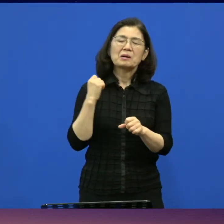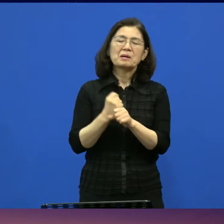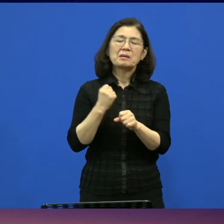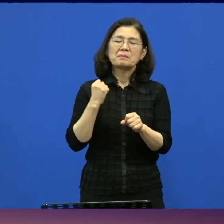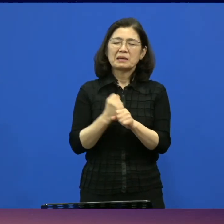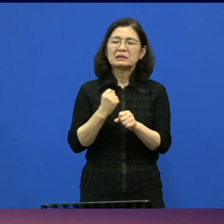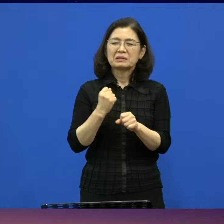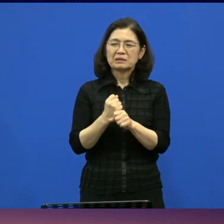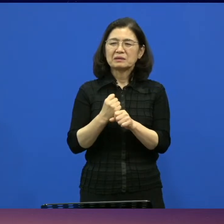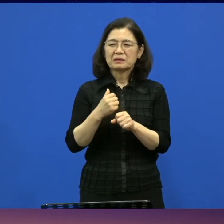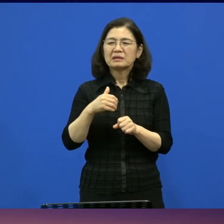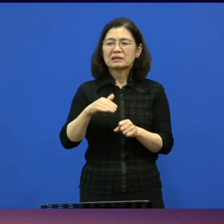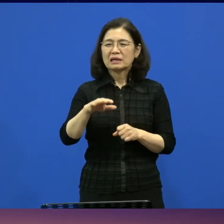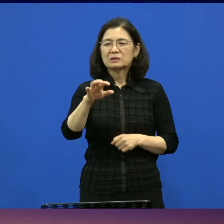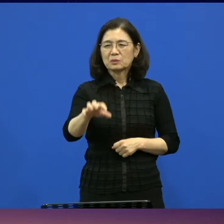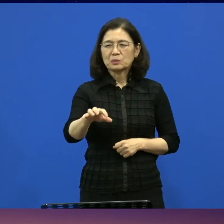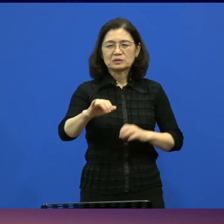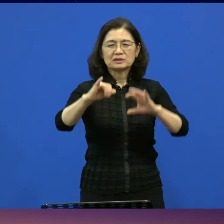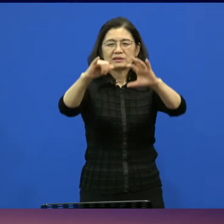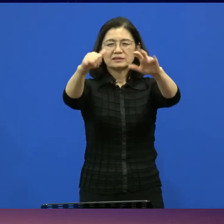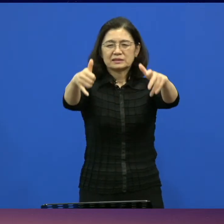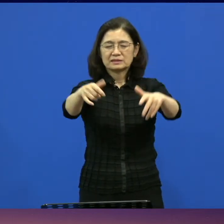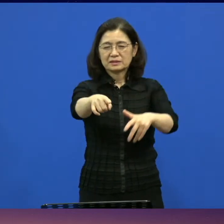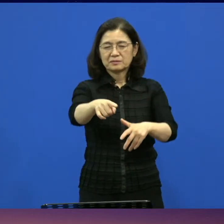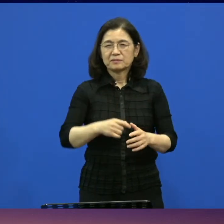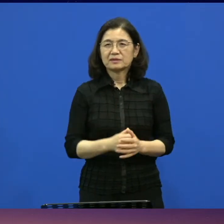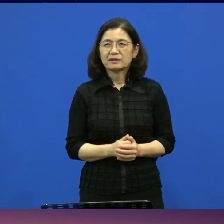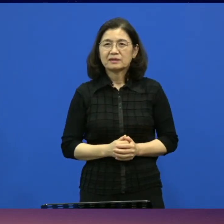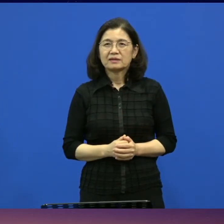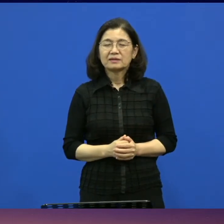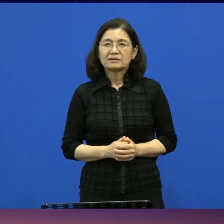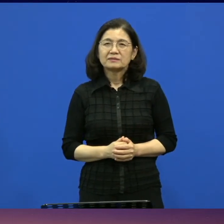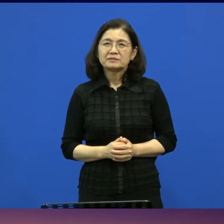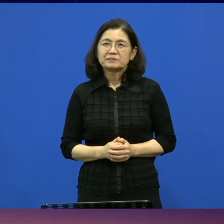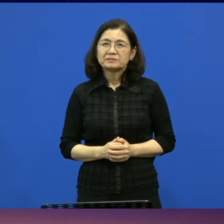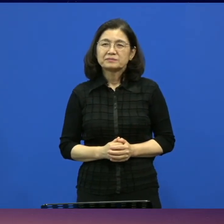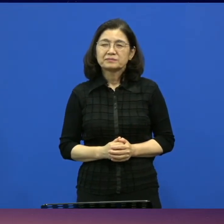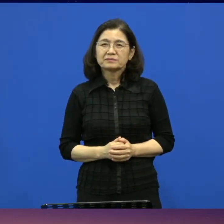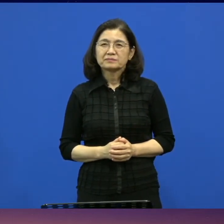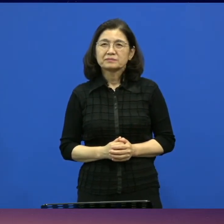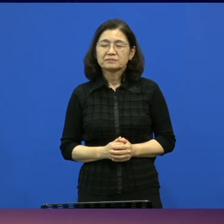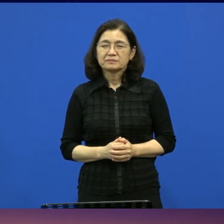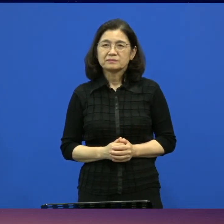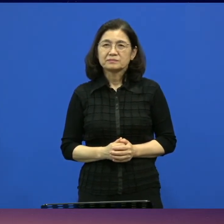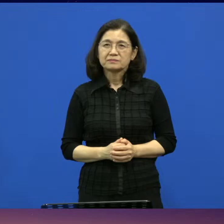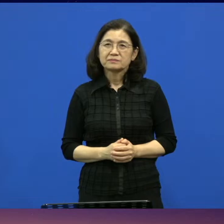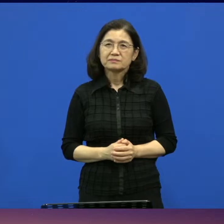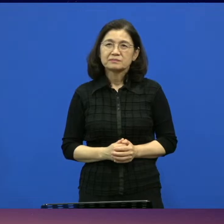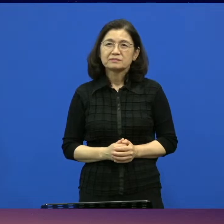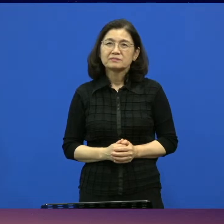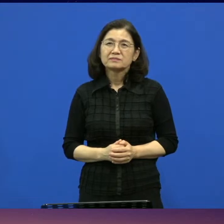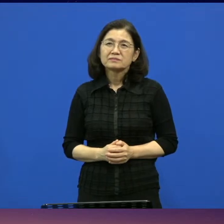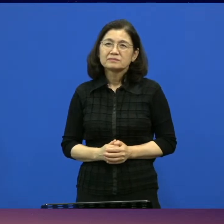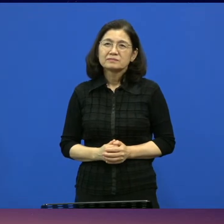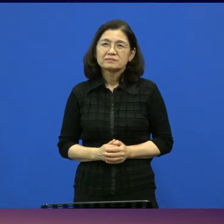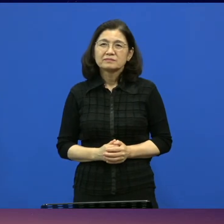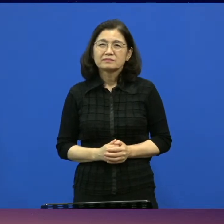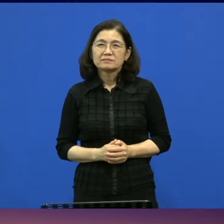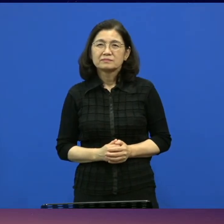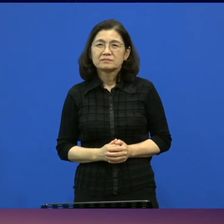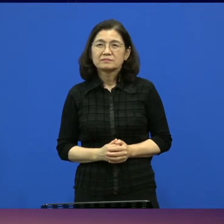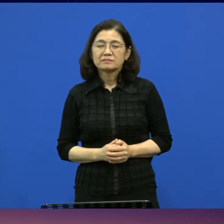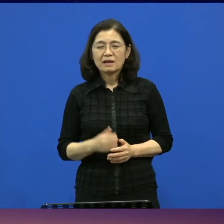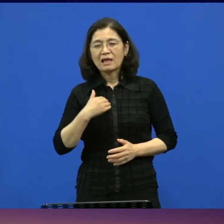그잖아요, 여러분. 자랑거리를 만들어가는 게 이 세상 사람들의 삶의 전부라고요. 나